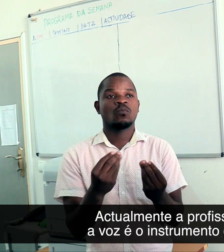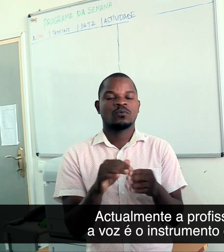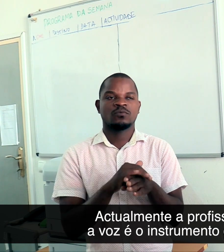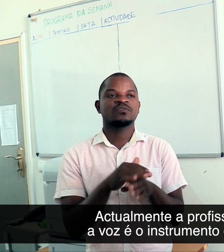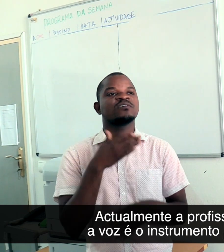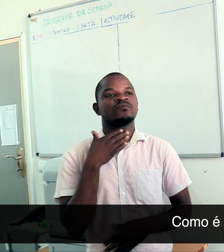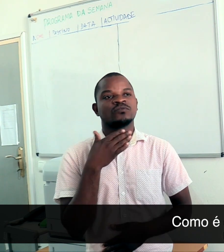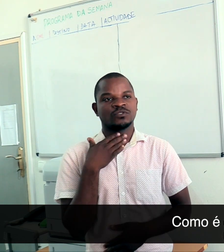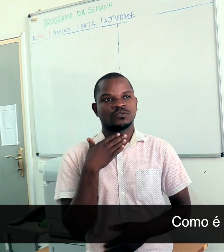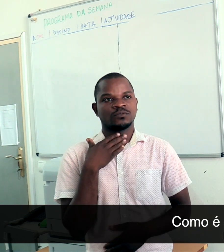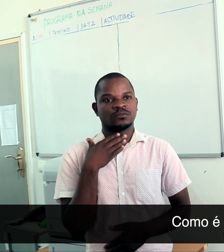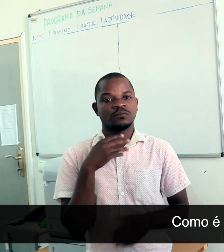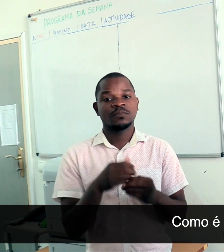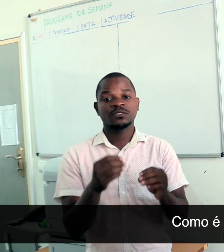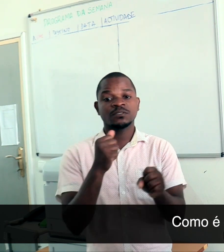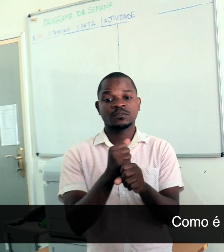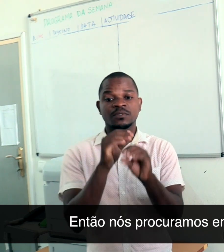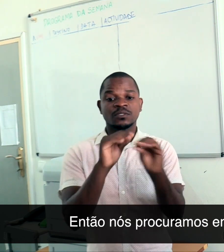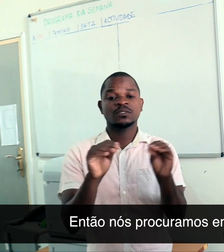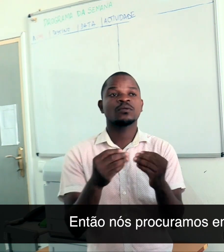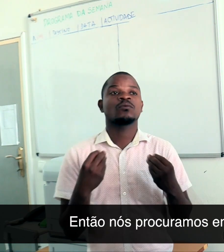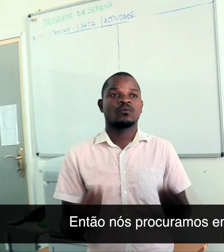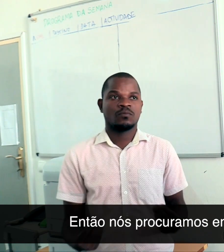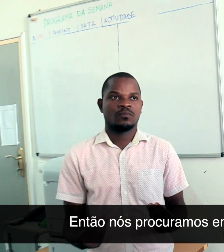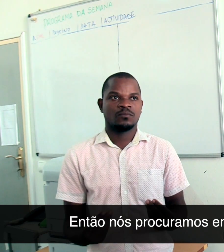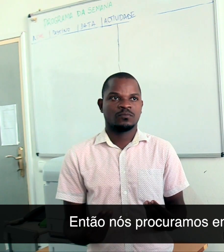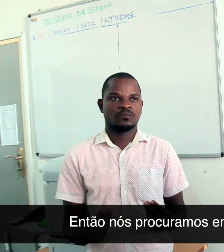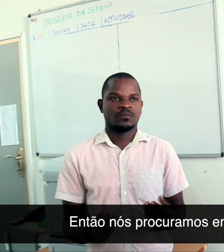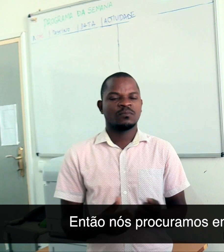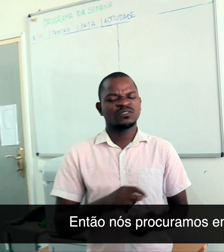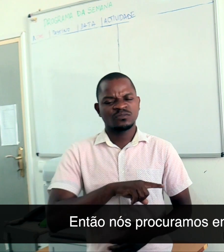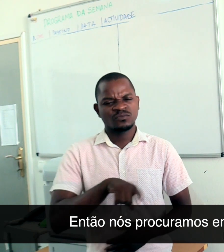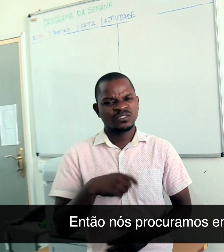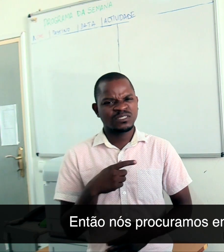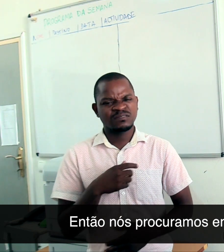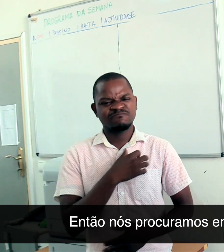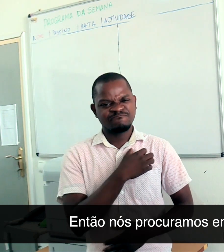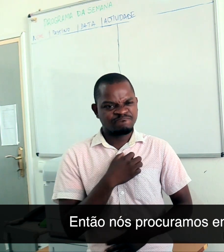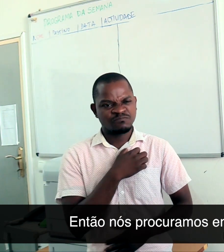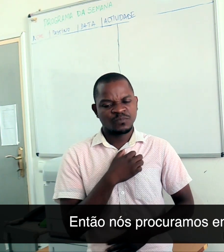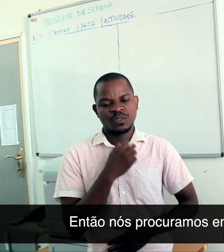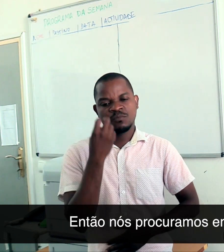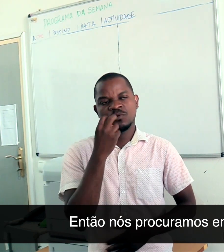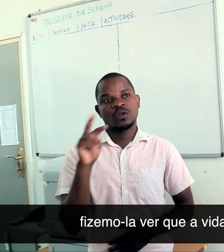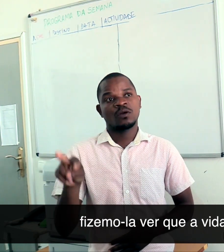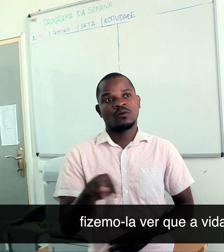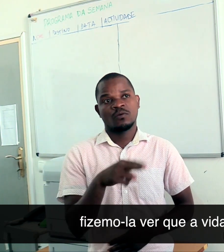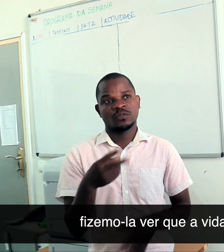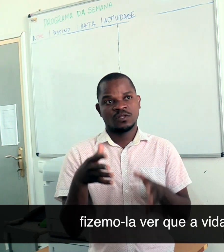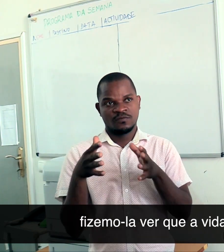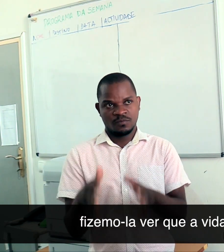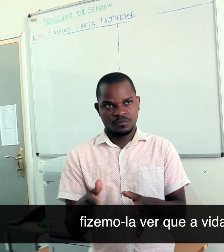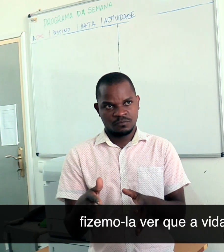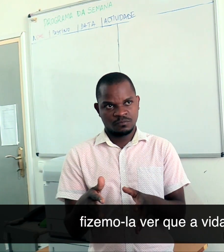do docente. Como é que seria? Então, nós procuramos encontrar outras alternativas.